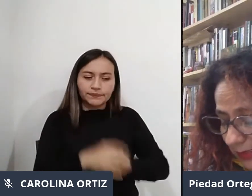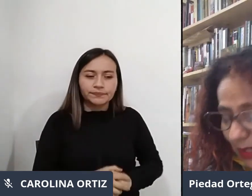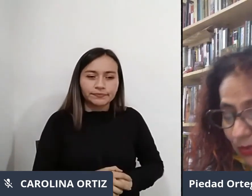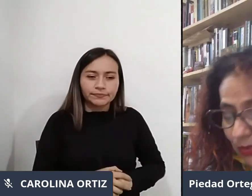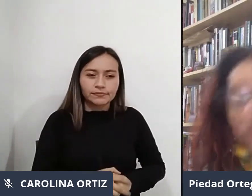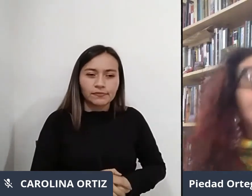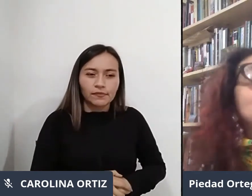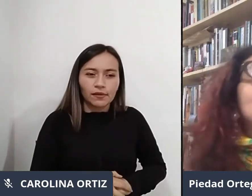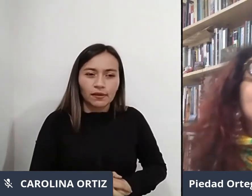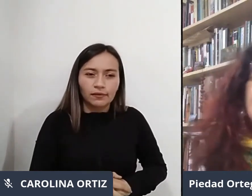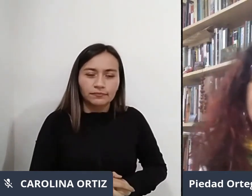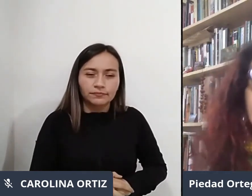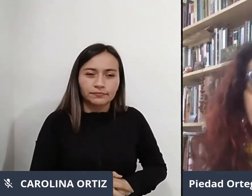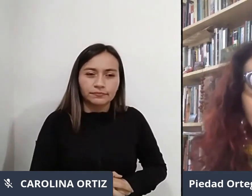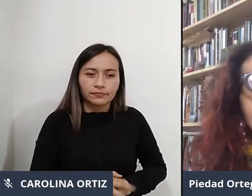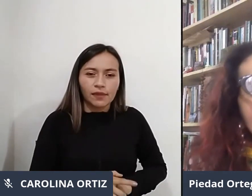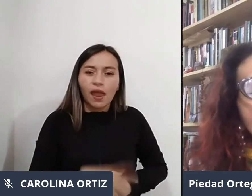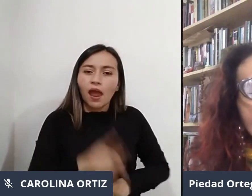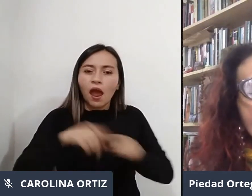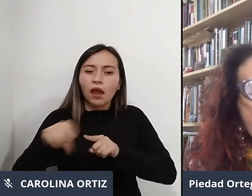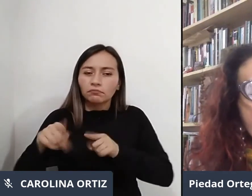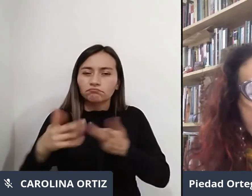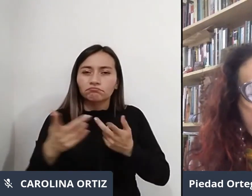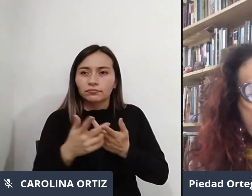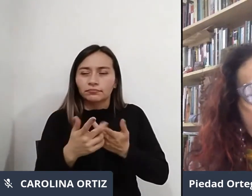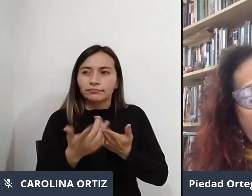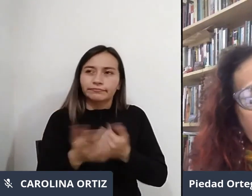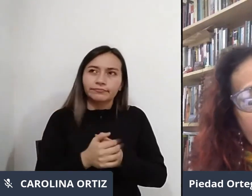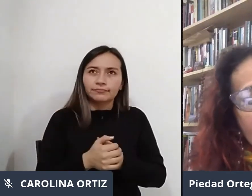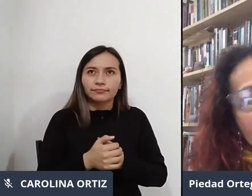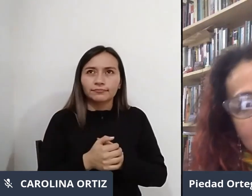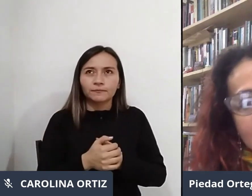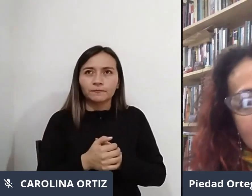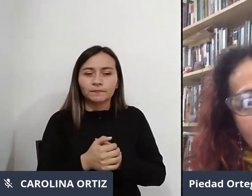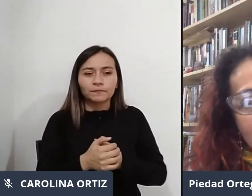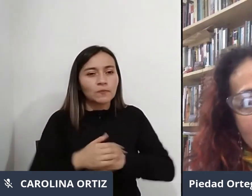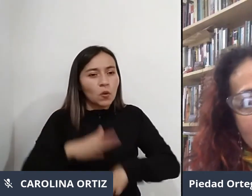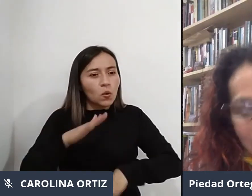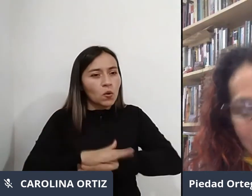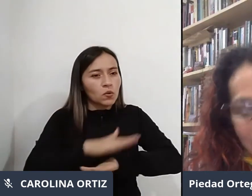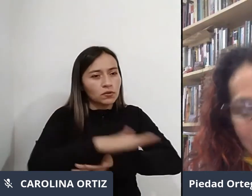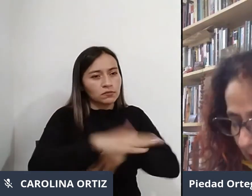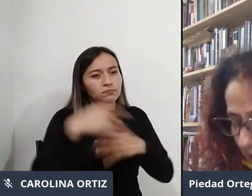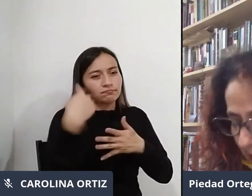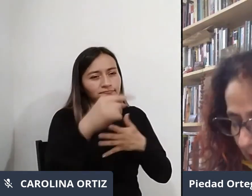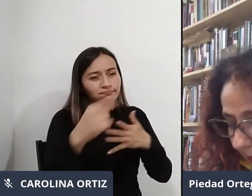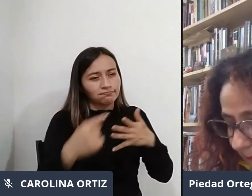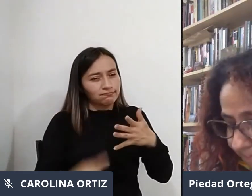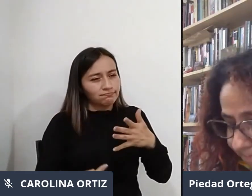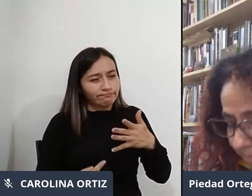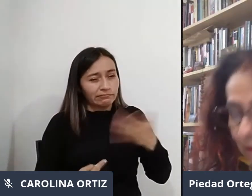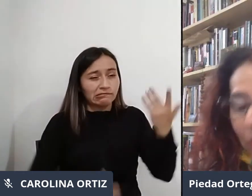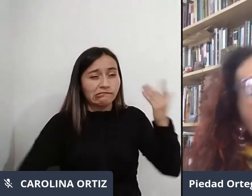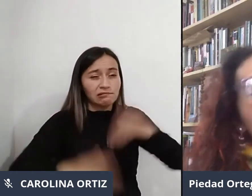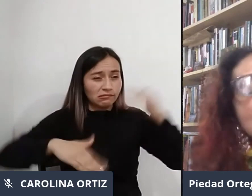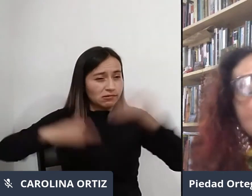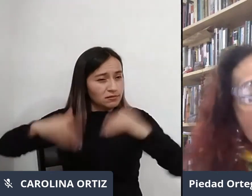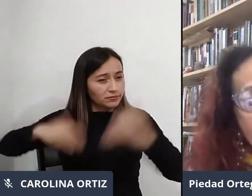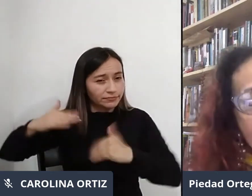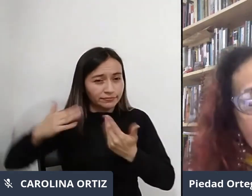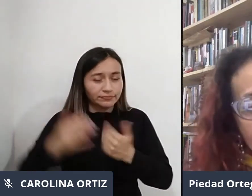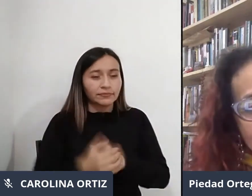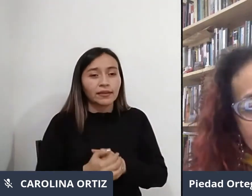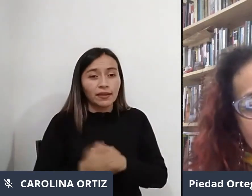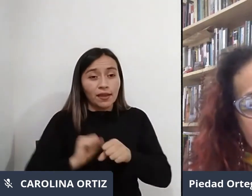frente a los efectos de esta pandemia, que son efectos también muy desiguales, ¿sí? No, la pandemia